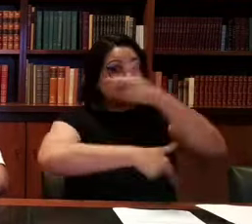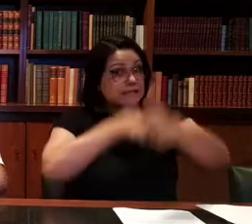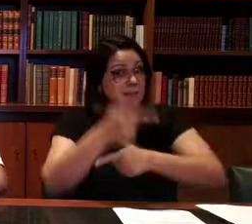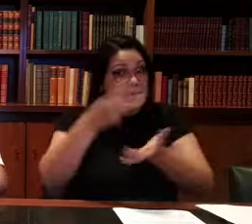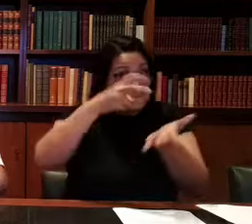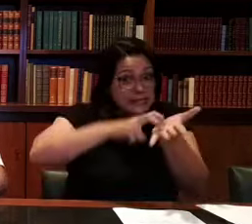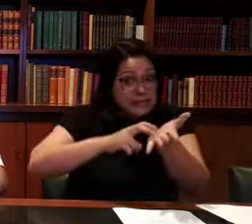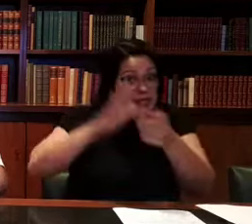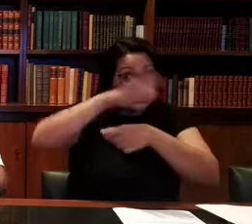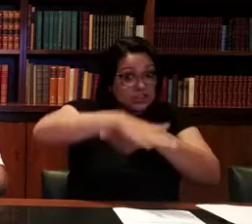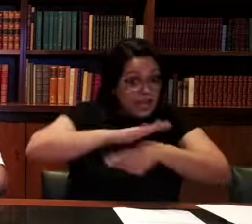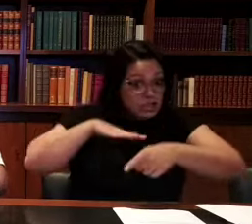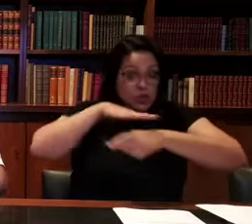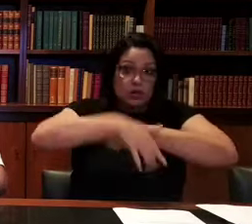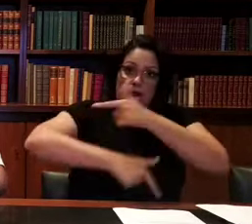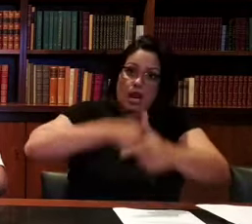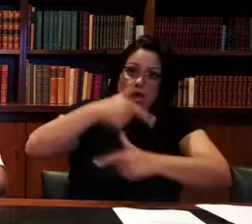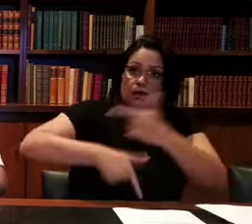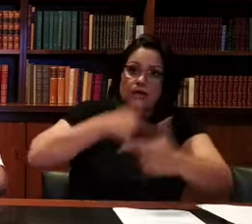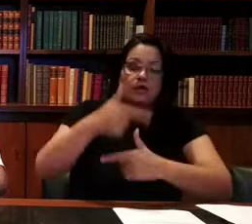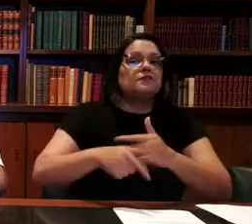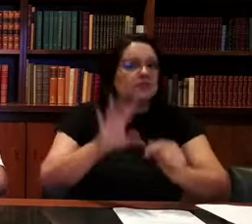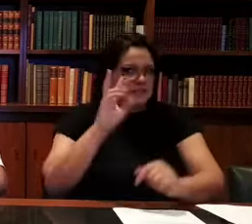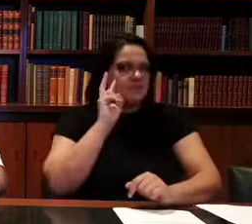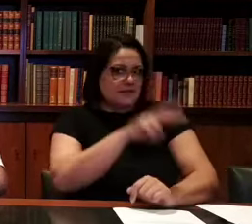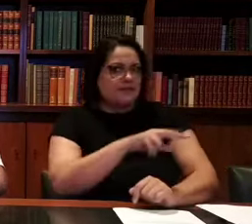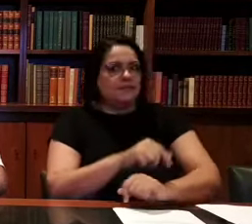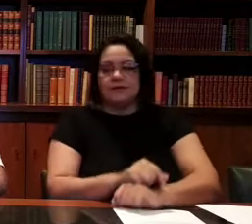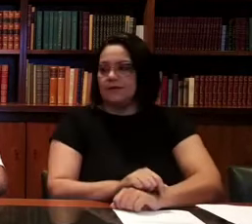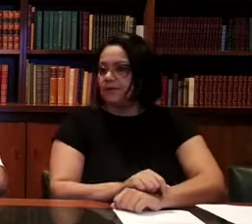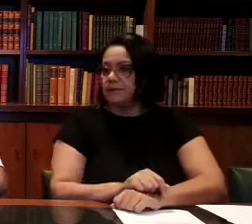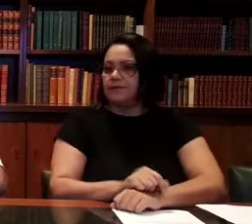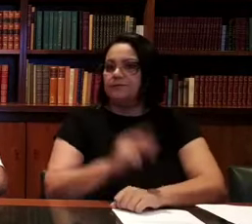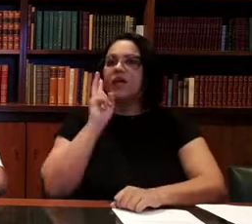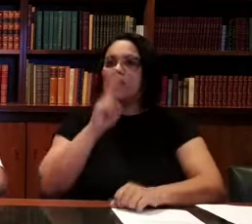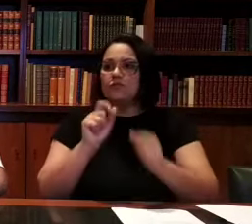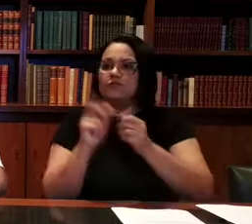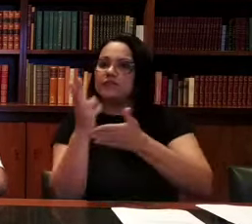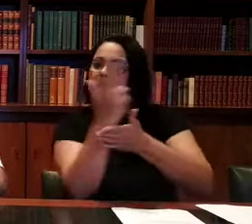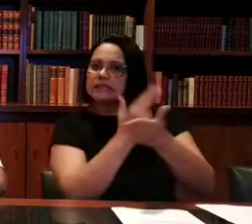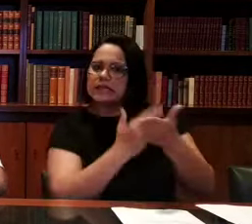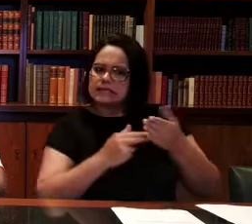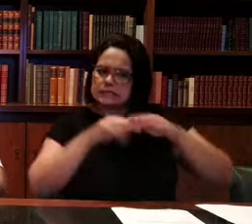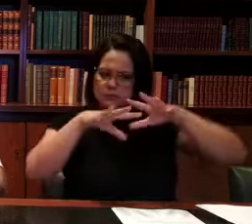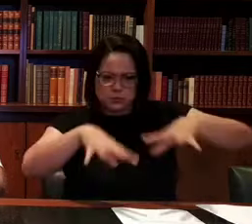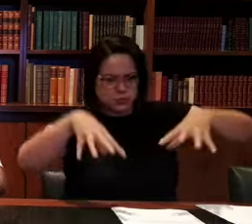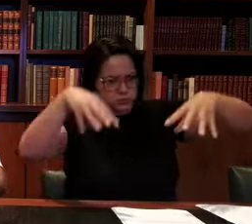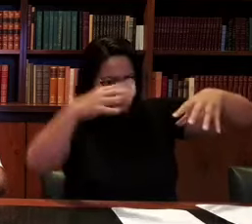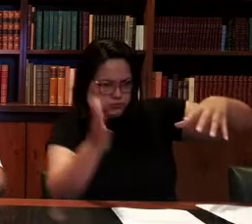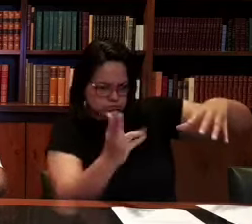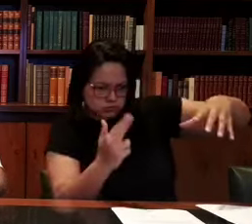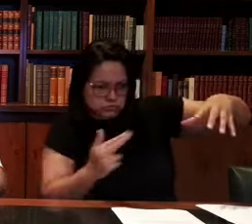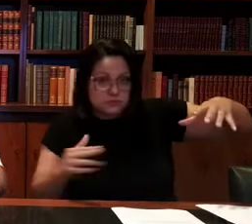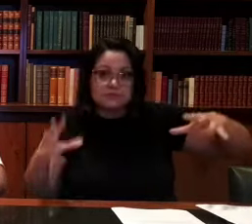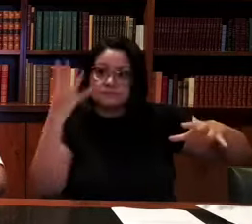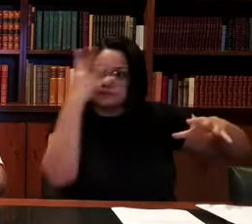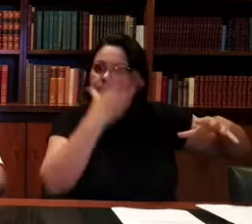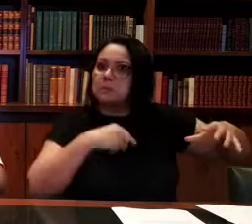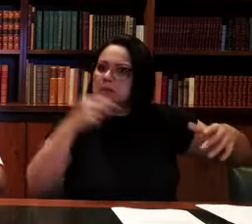uma bonito de ver vale a pena se eu te vi lá na pedra fundamental ver a planta havia maquete dá uma coisa coisa de primeiro mundo aí você